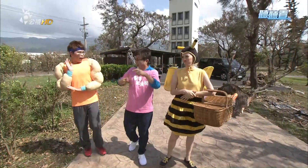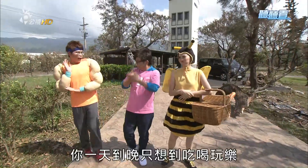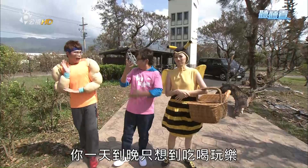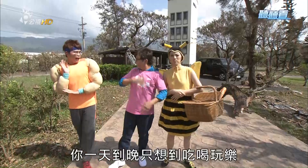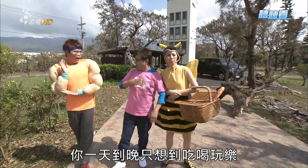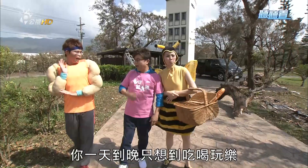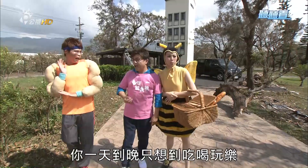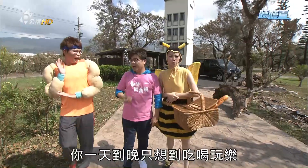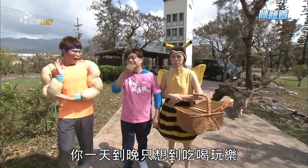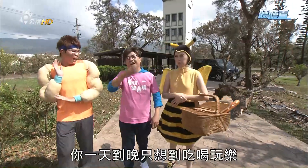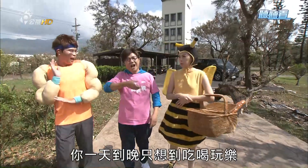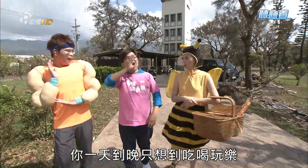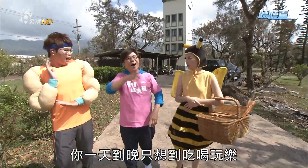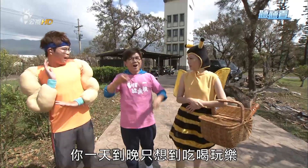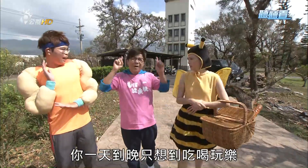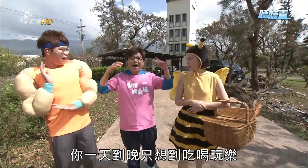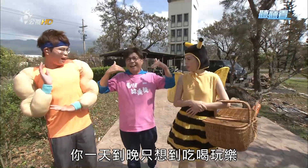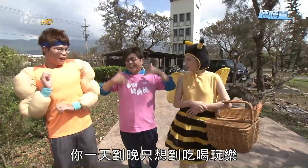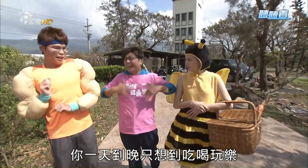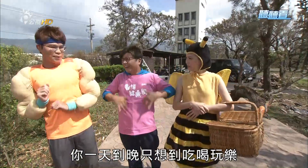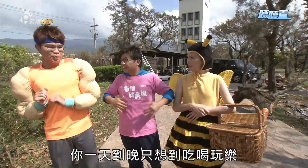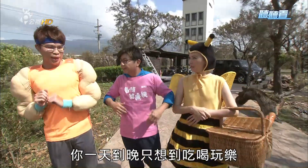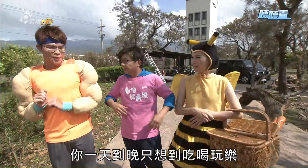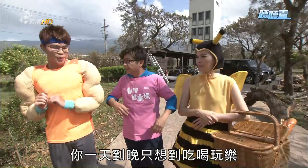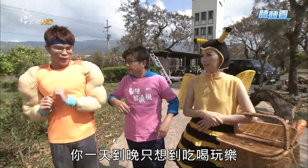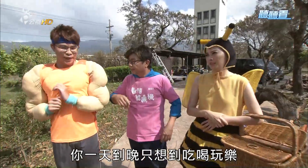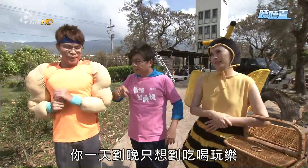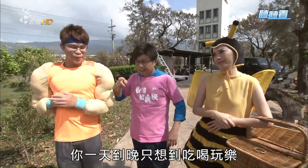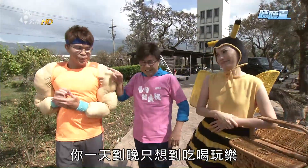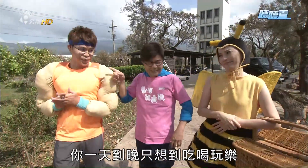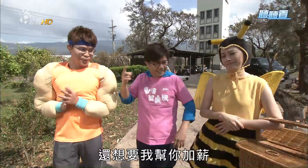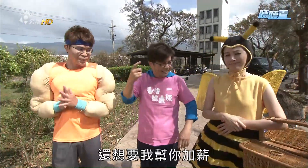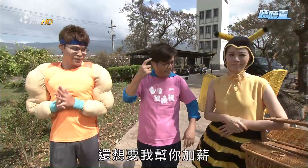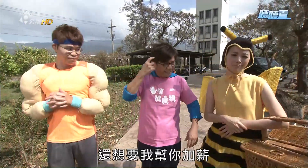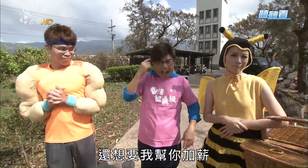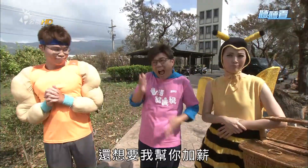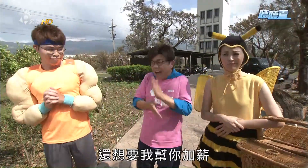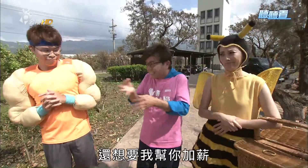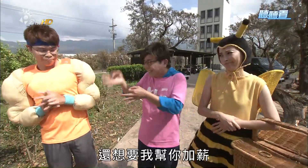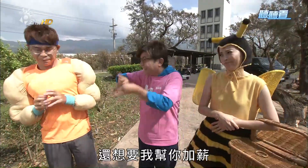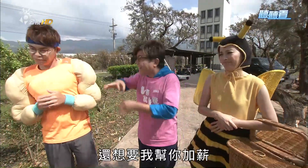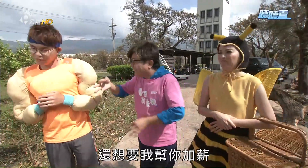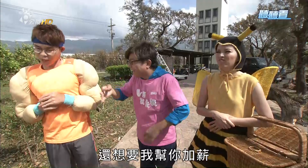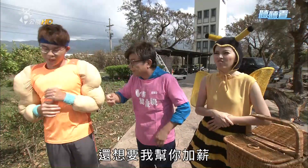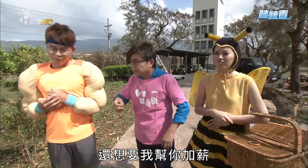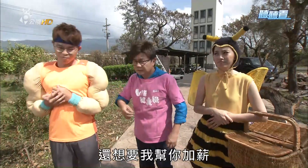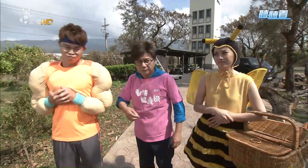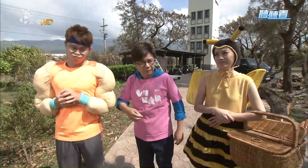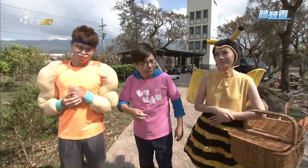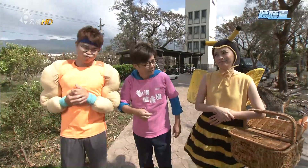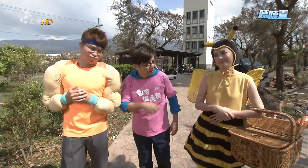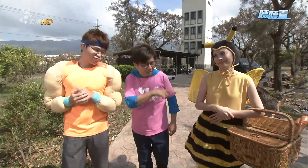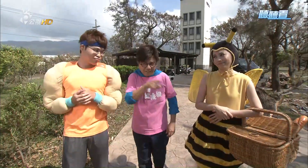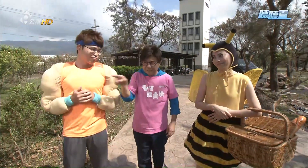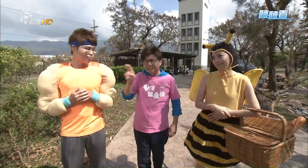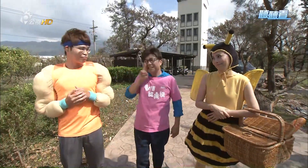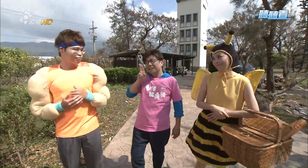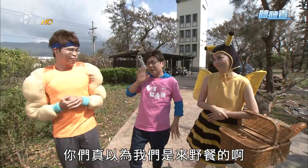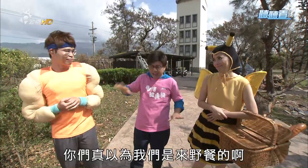你呀、啊，一天到晚只想到吃喝玩乐，还想要我帮你加薪？哎呀，你们